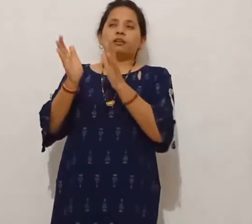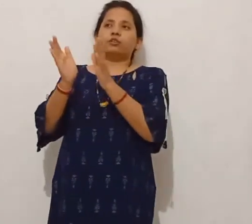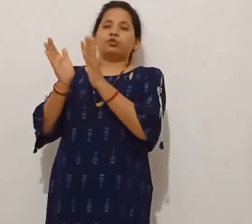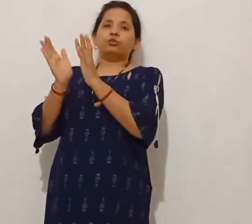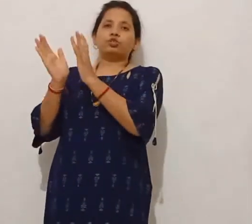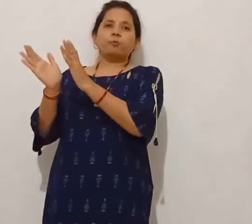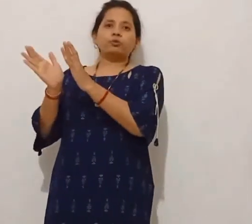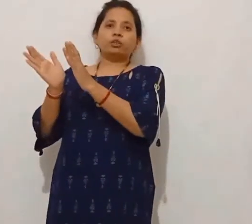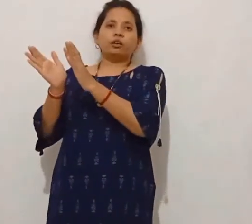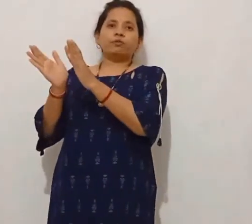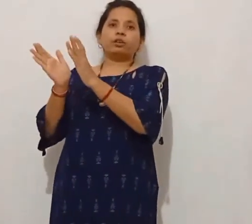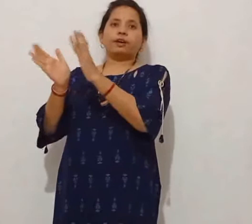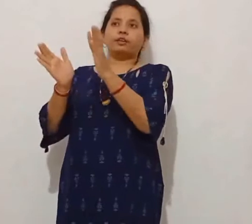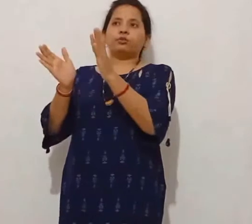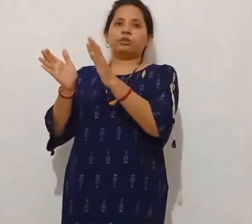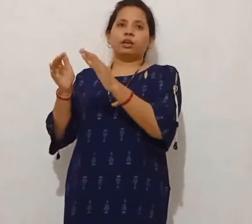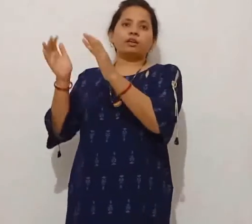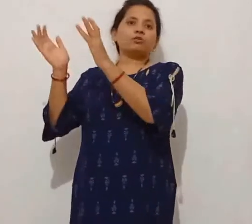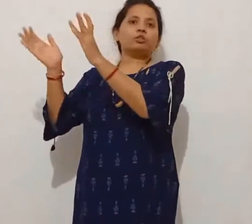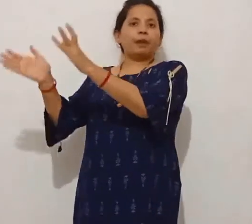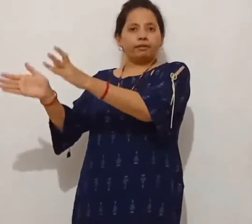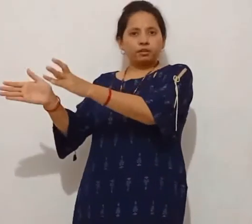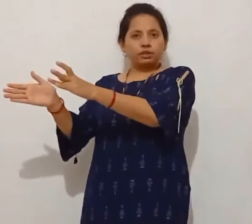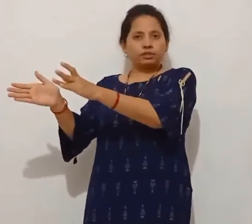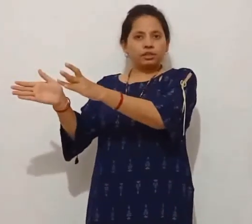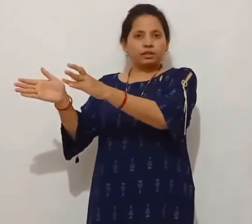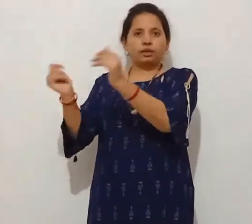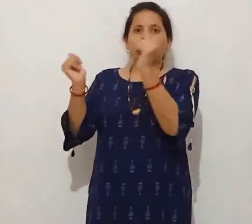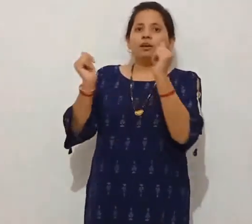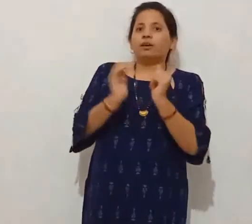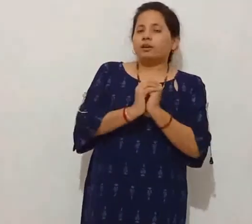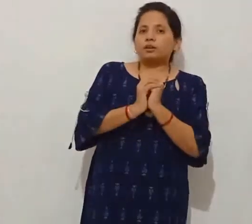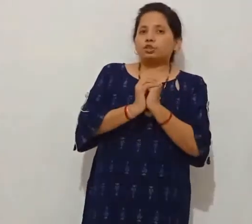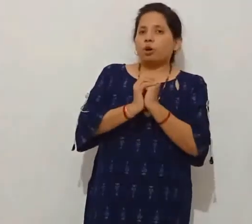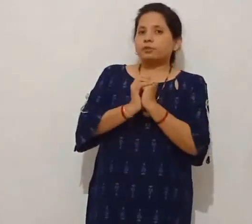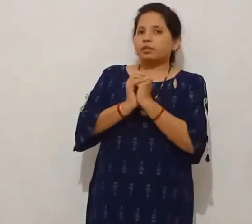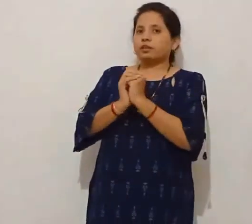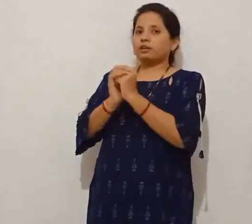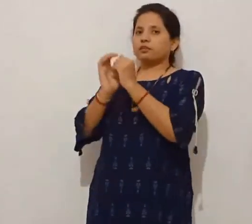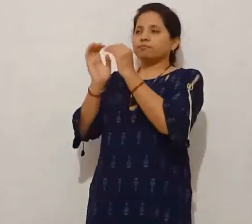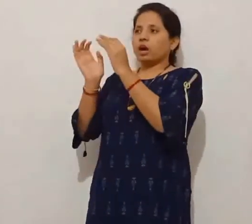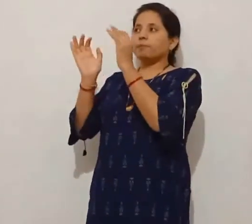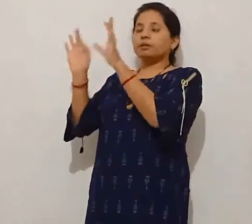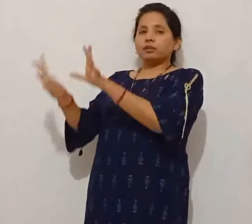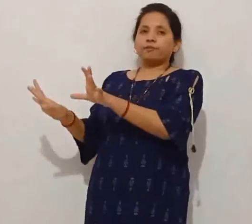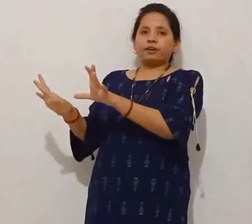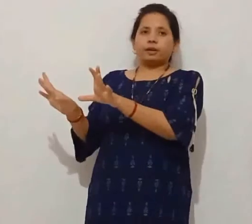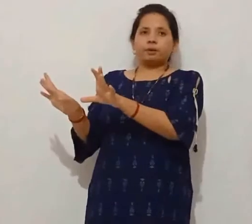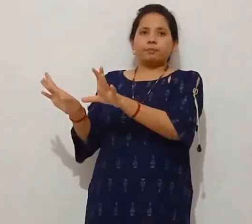जो शॉप्स होती है वो डिवाइडेड होती है कि कुछ ब्रांडेड थिंग्स के लिए शॉप्स रहती है कि यहाँ पर डिफरेंट टाइप के ब्रांड्स